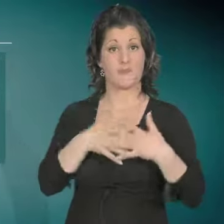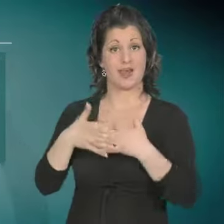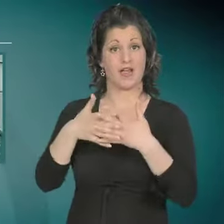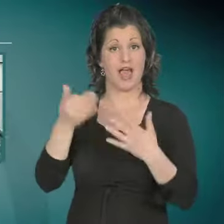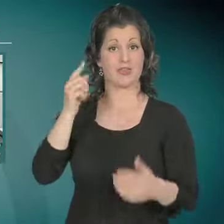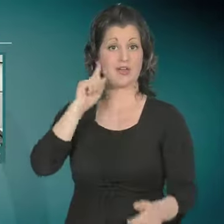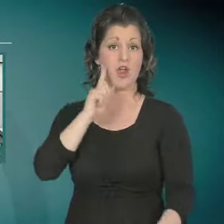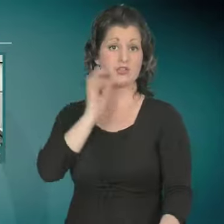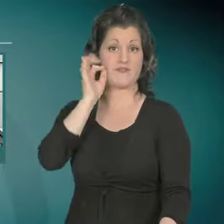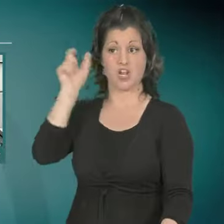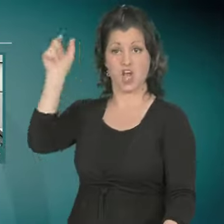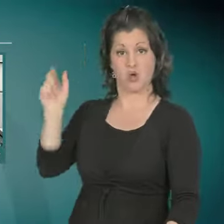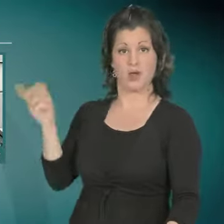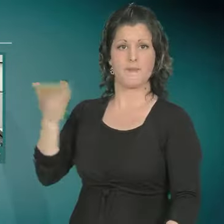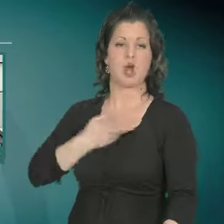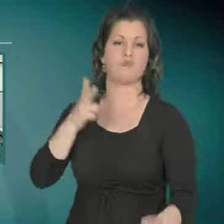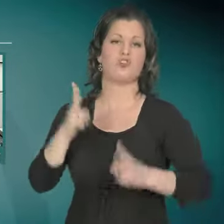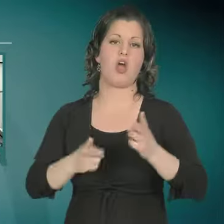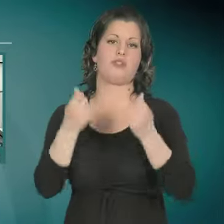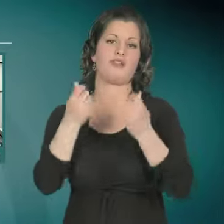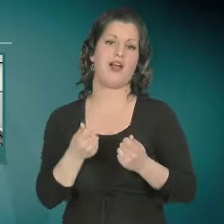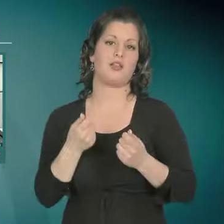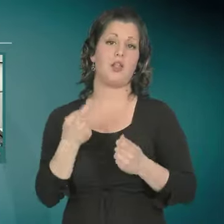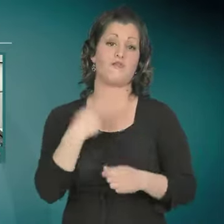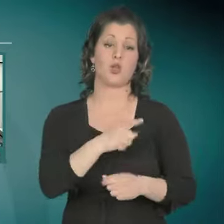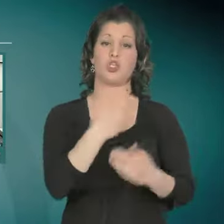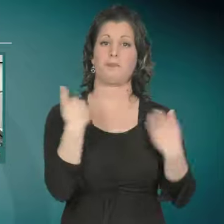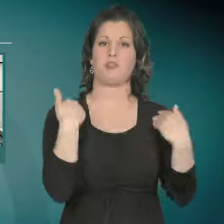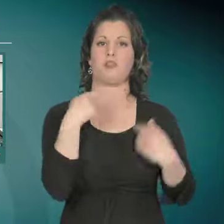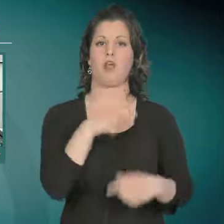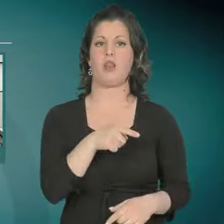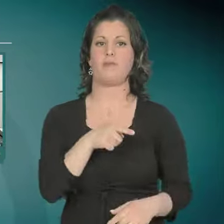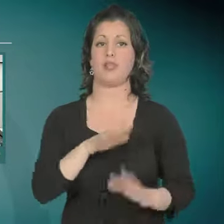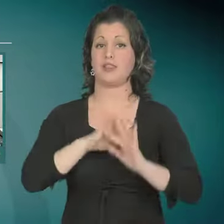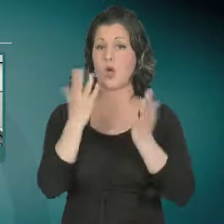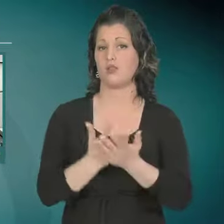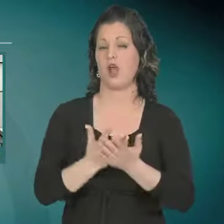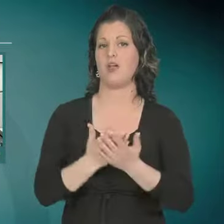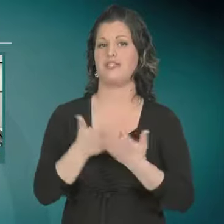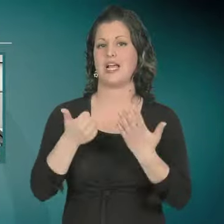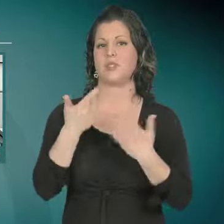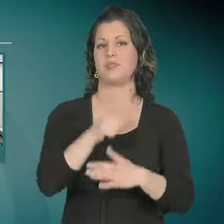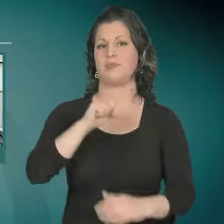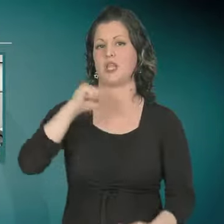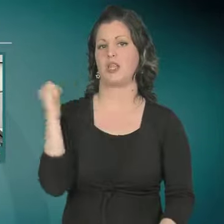In Amerika bekommt eine gehörlose Frau 76.400 Dollar Schadenersatz von einem Spital.